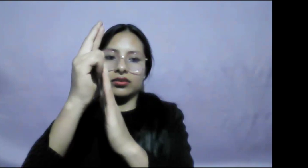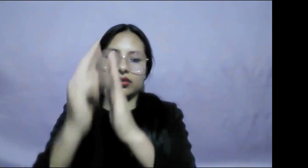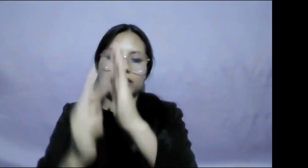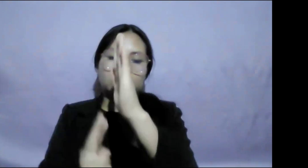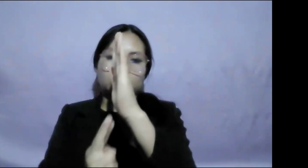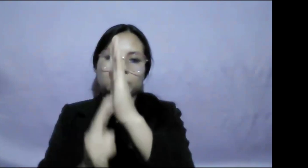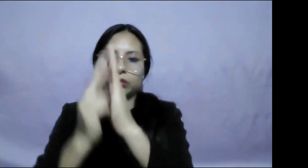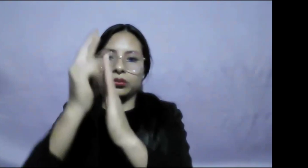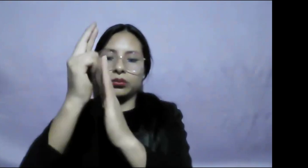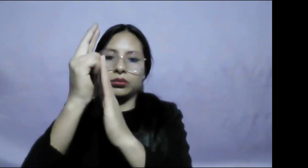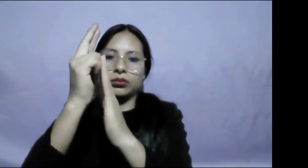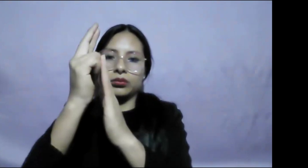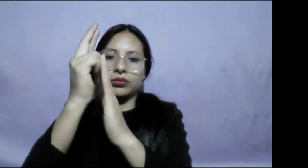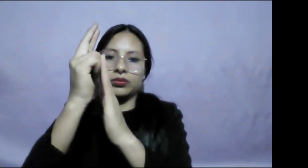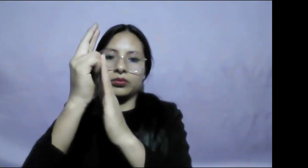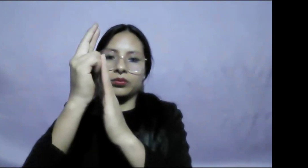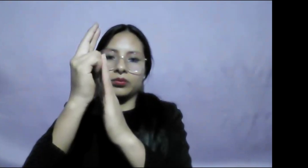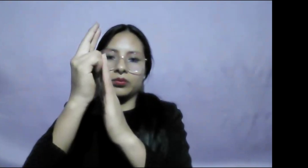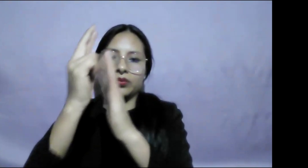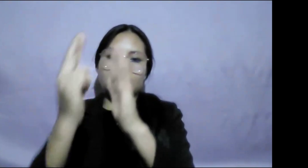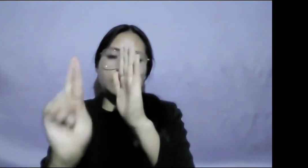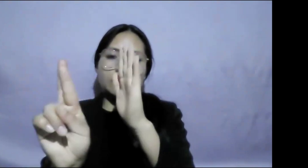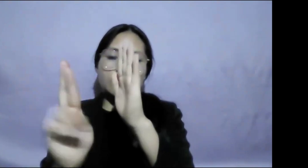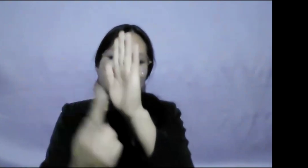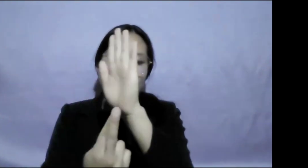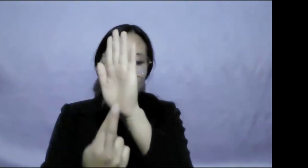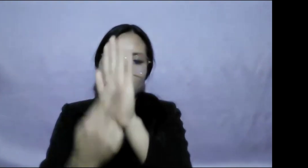Rioja Muy bien